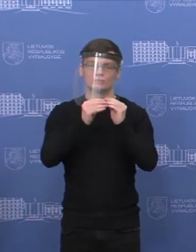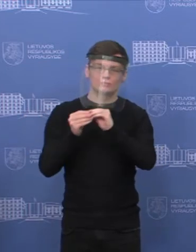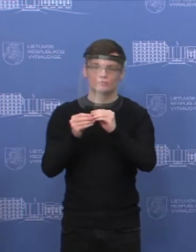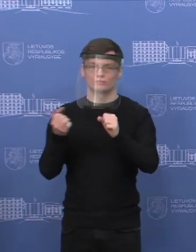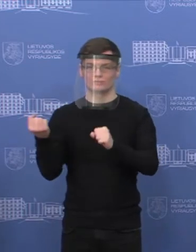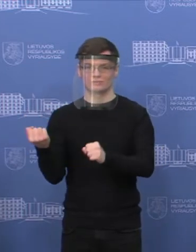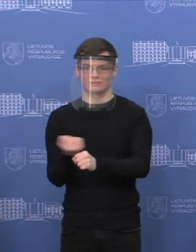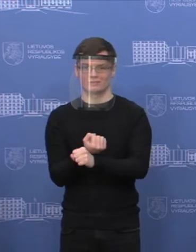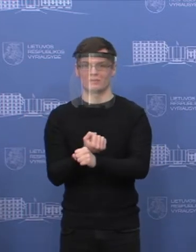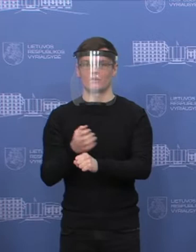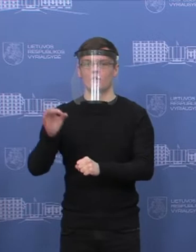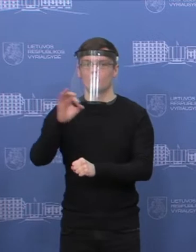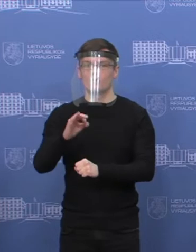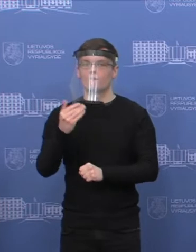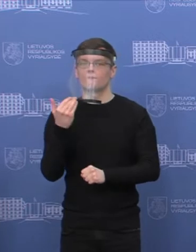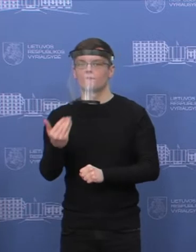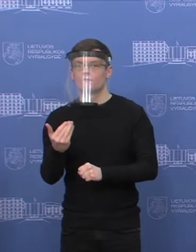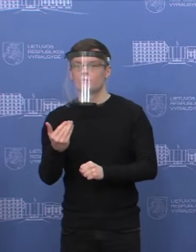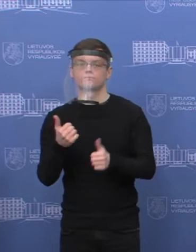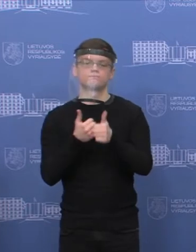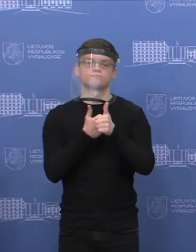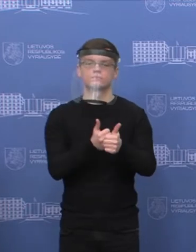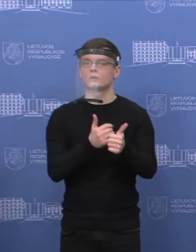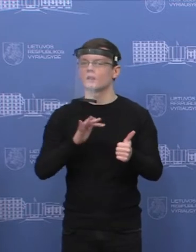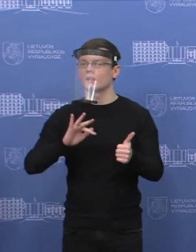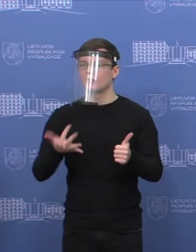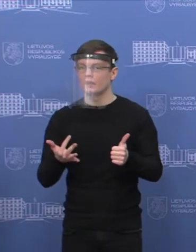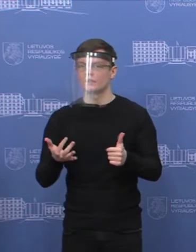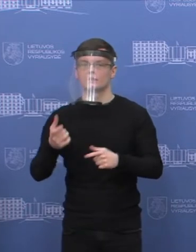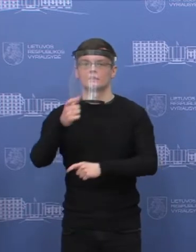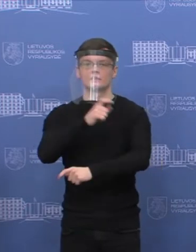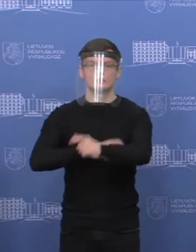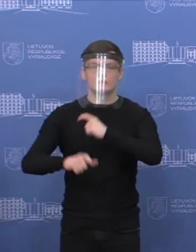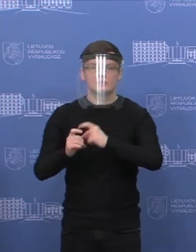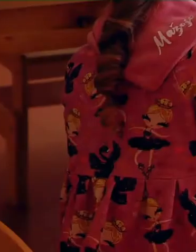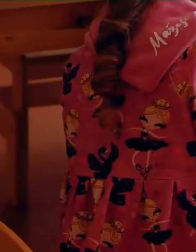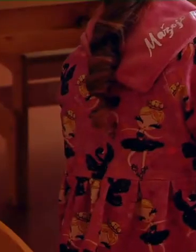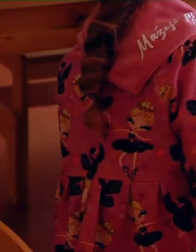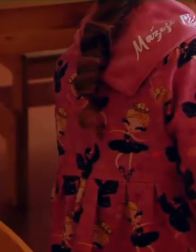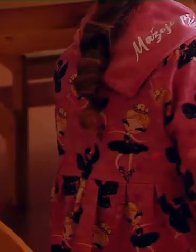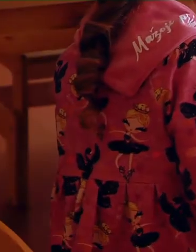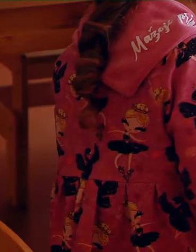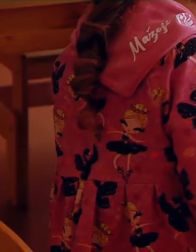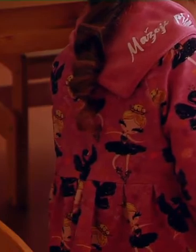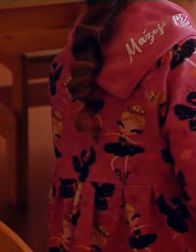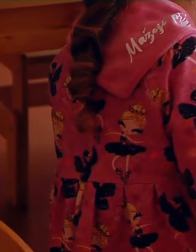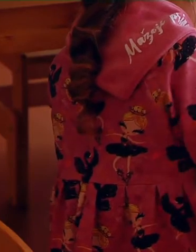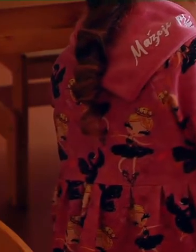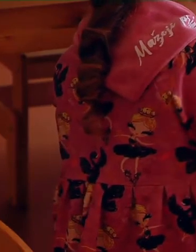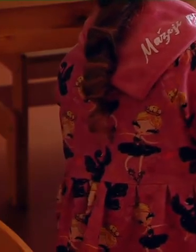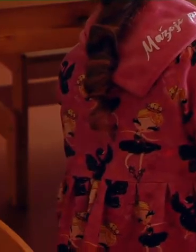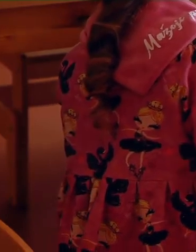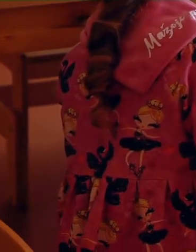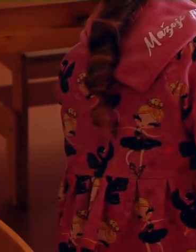susitarti dėl jų laikymosi iki mokyklinio prieš mokyklinio ugdymo įstaigose. Penktadienį vykusioje